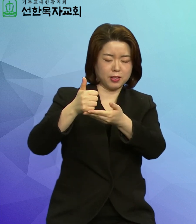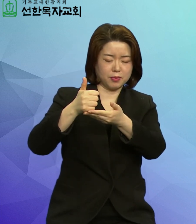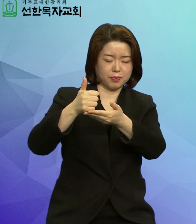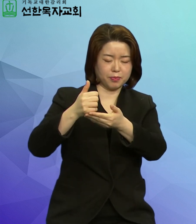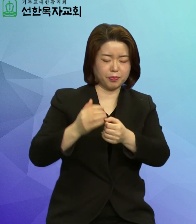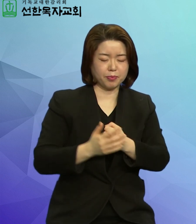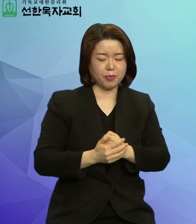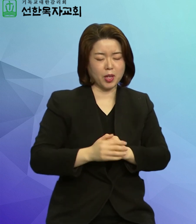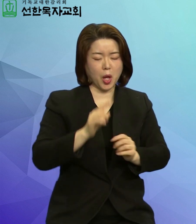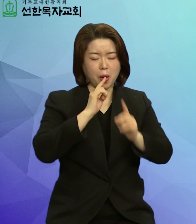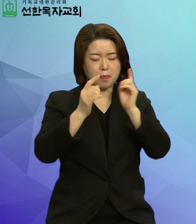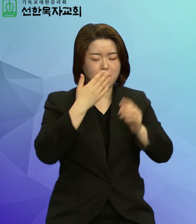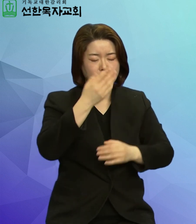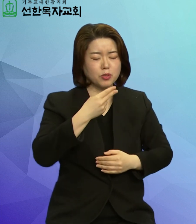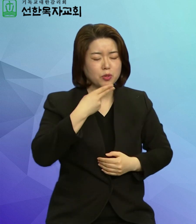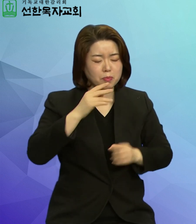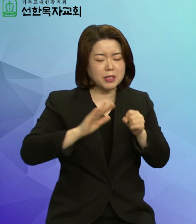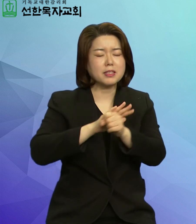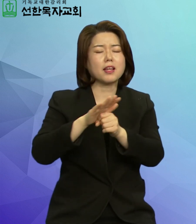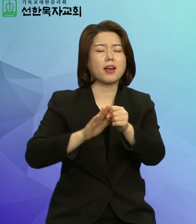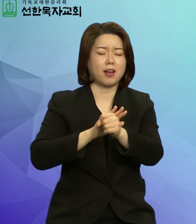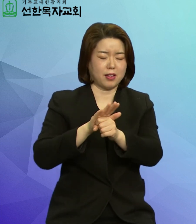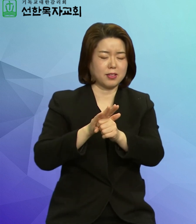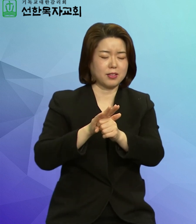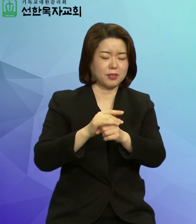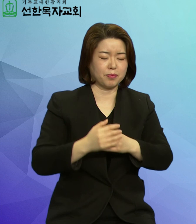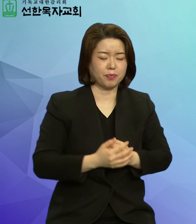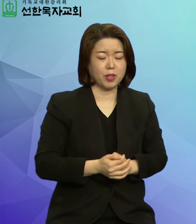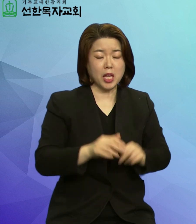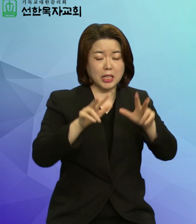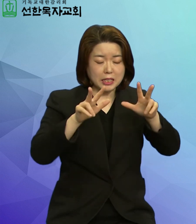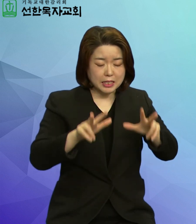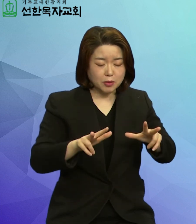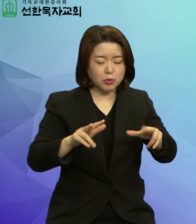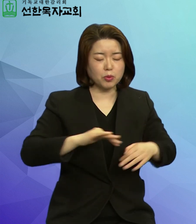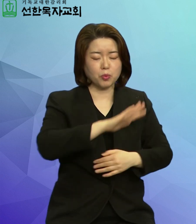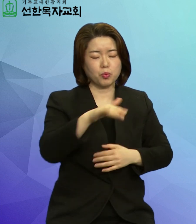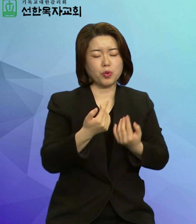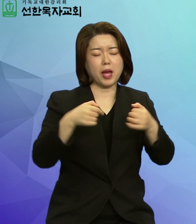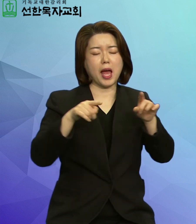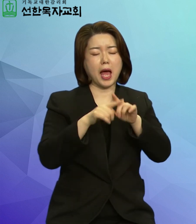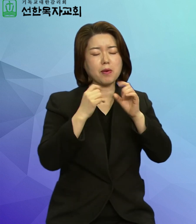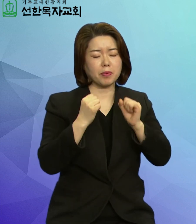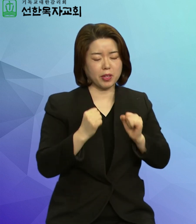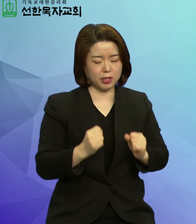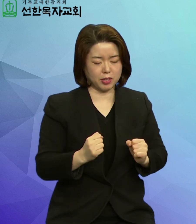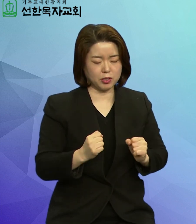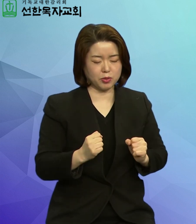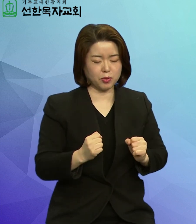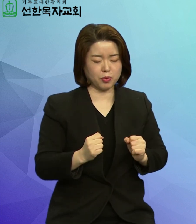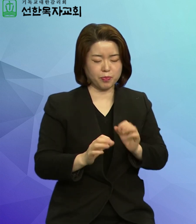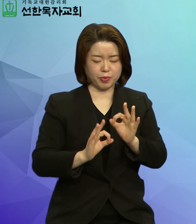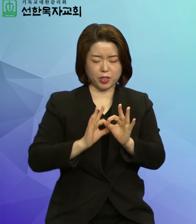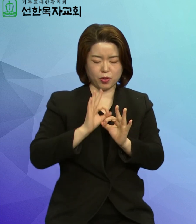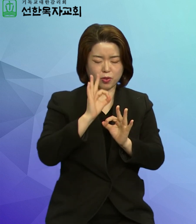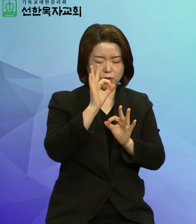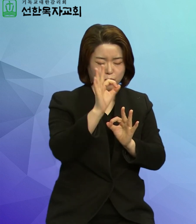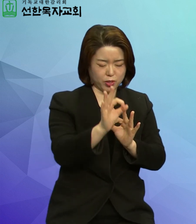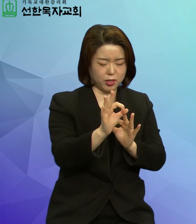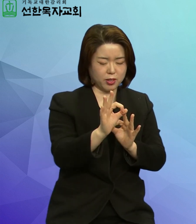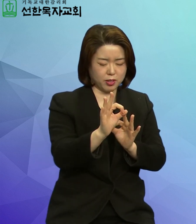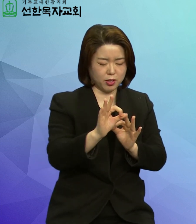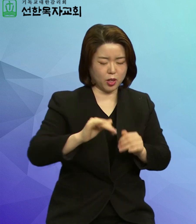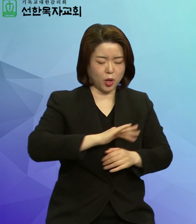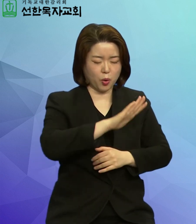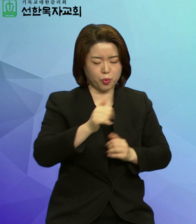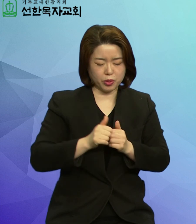하나님, 말할 수 없는 사랑하심과 지금도 우리와 함께 하시고